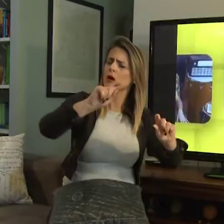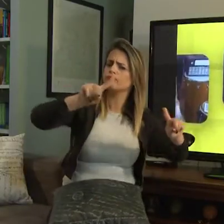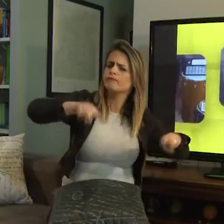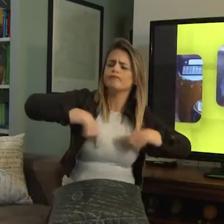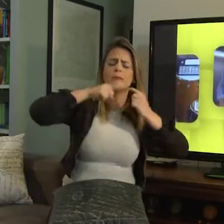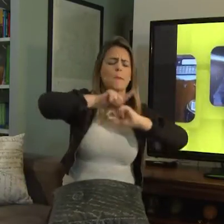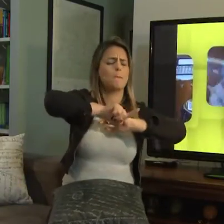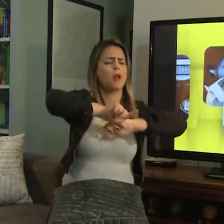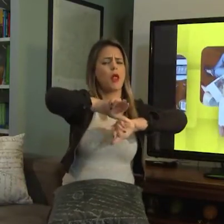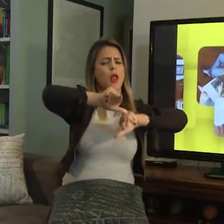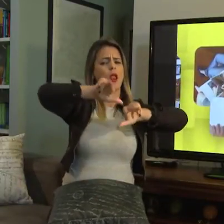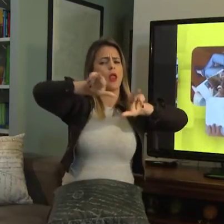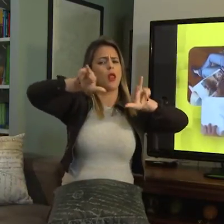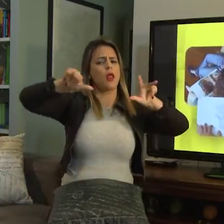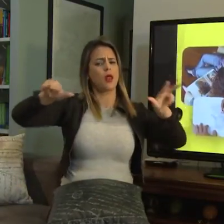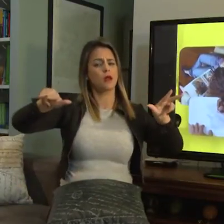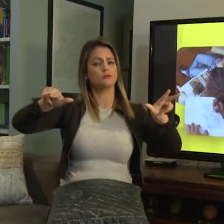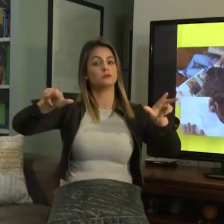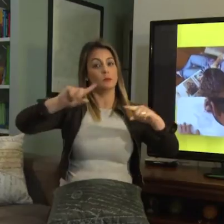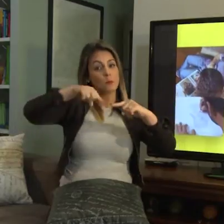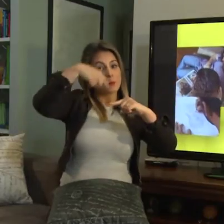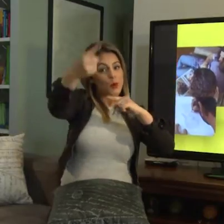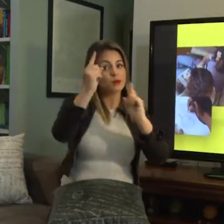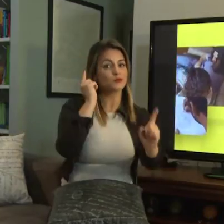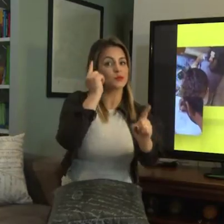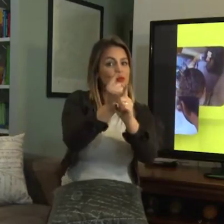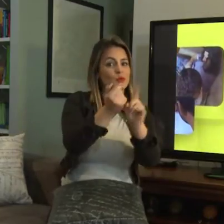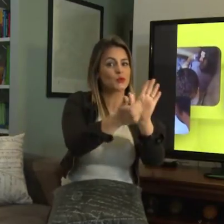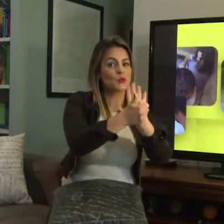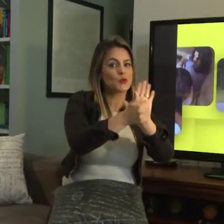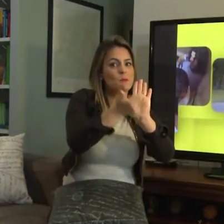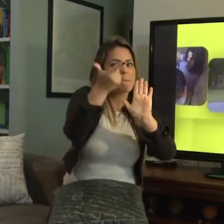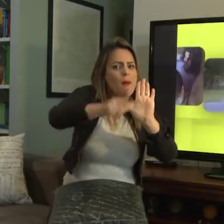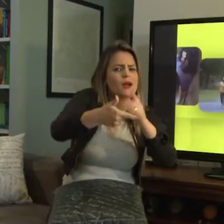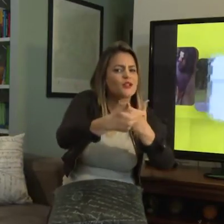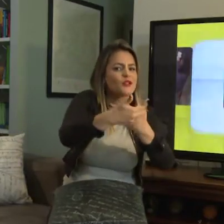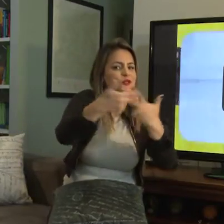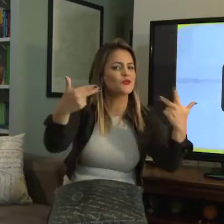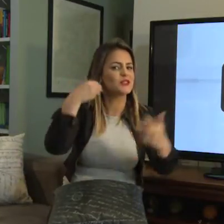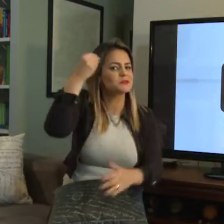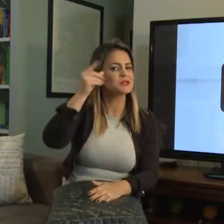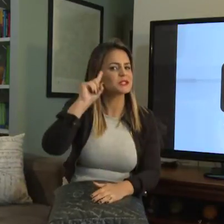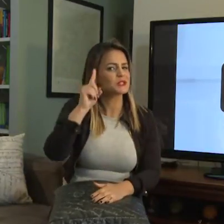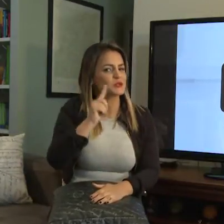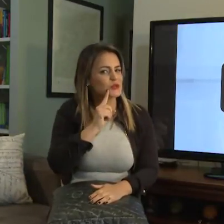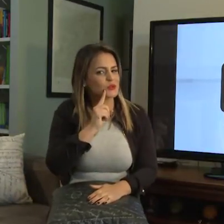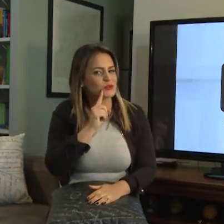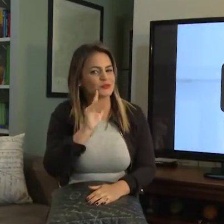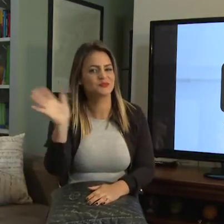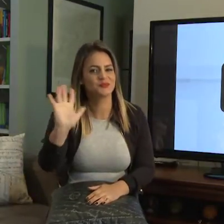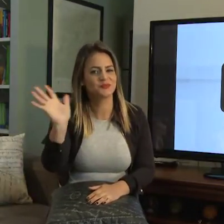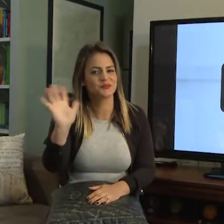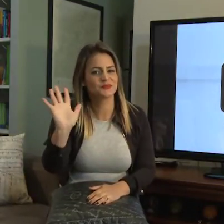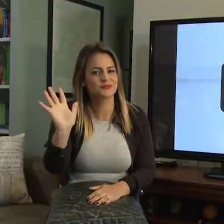antigamente. Para conhecer mais experiências de pessoas surdas, acompanhe o próximo Curta Libras.